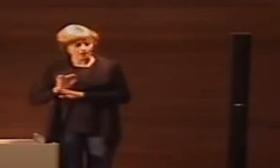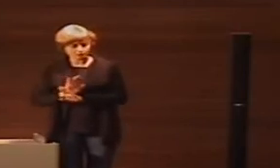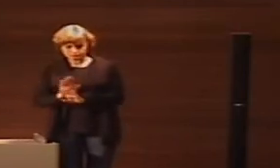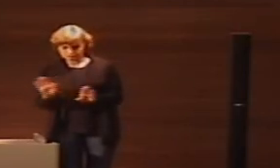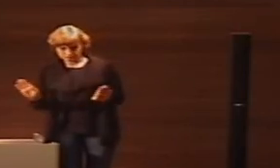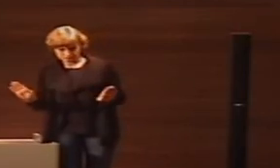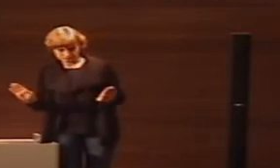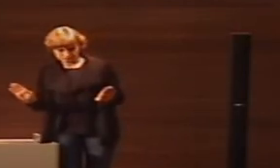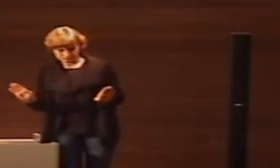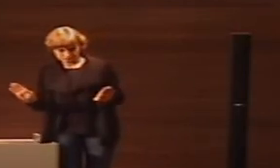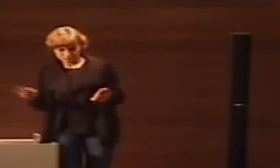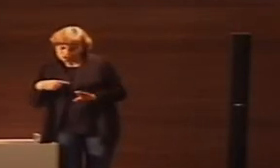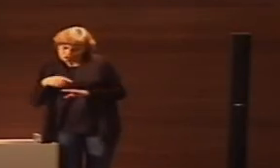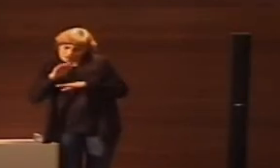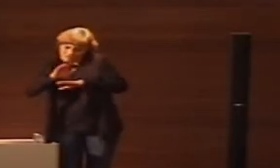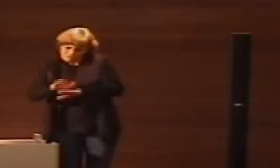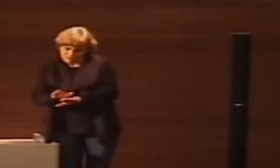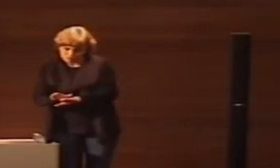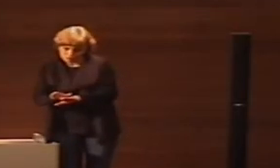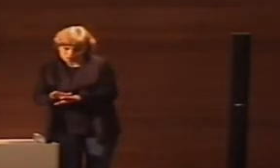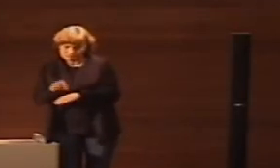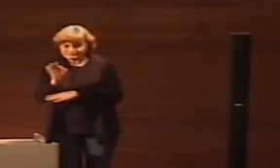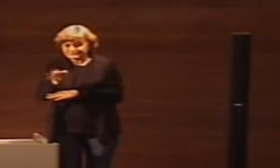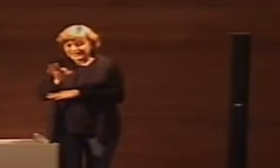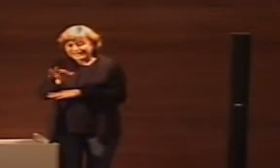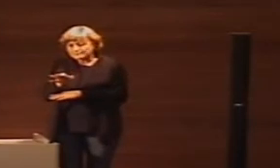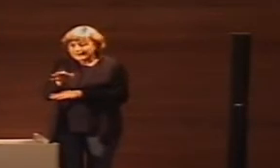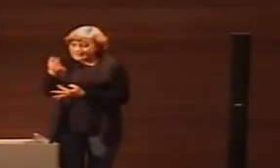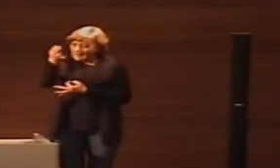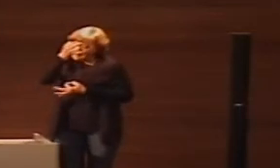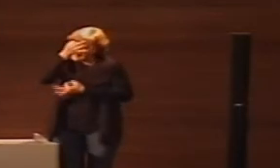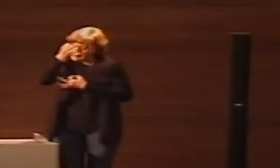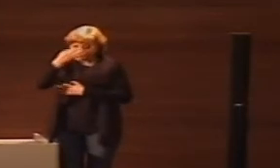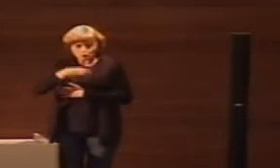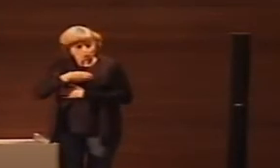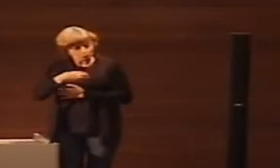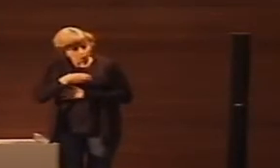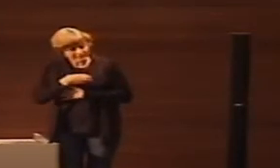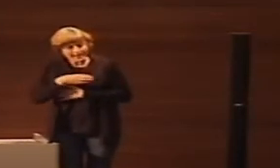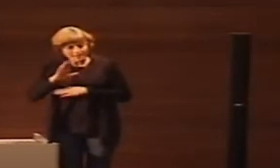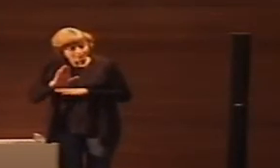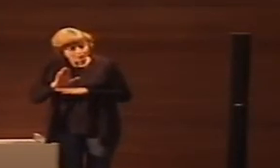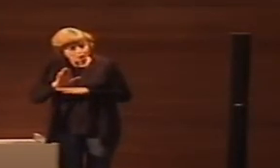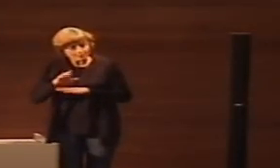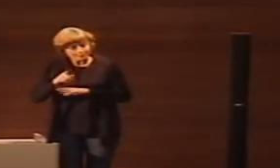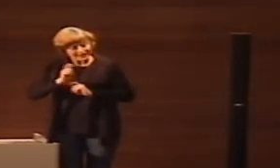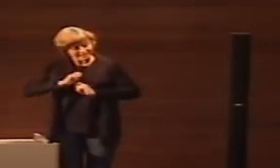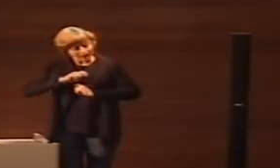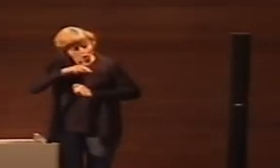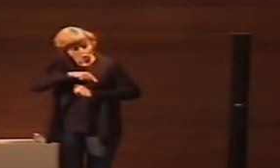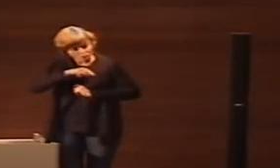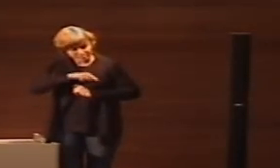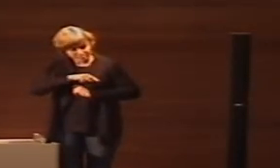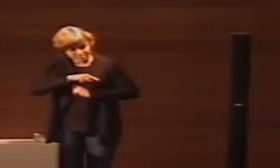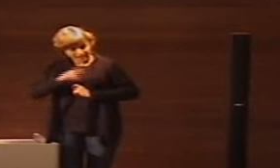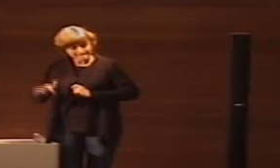además consiguen, no son tan finos, no hilan tan fino, pero consiguen que el ciudadano saque los residuos solamente cuando el recipiente